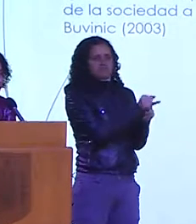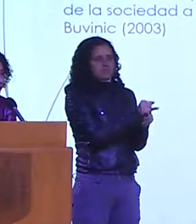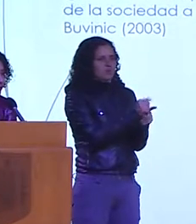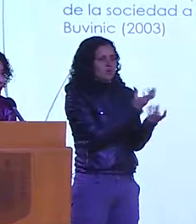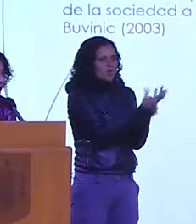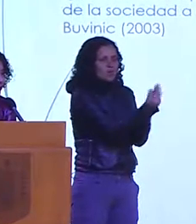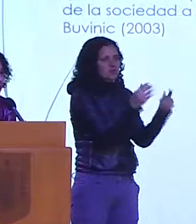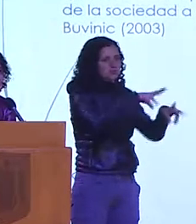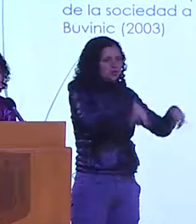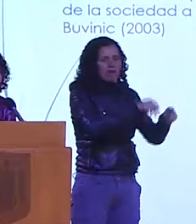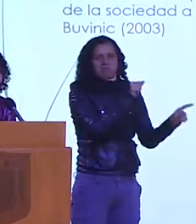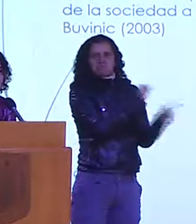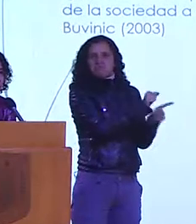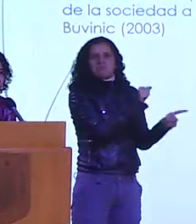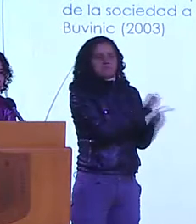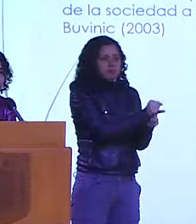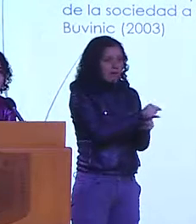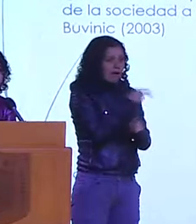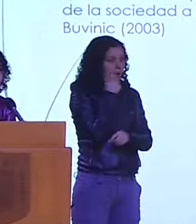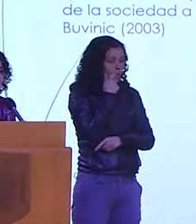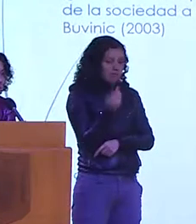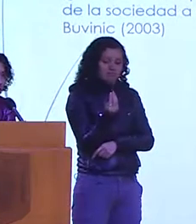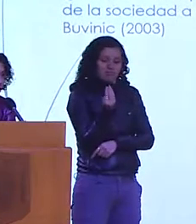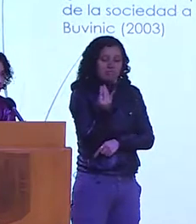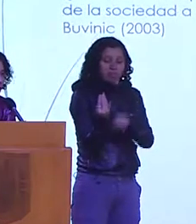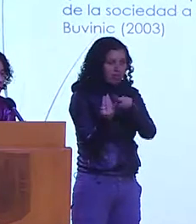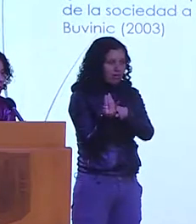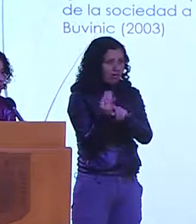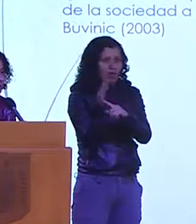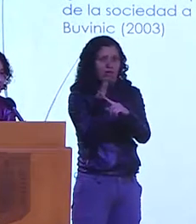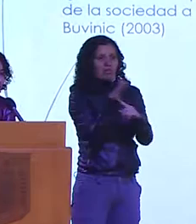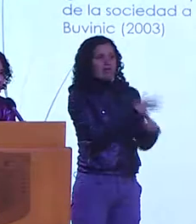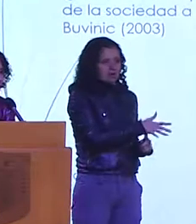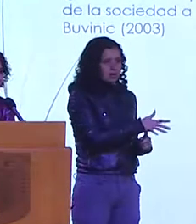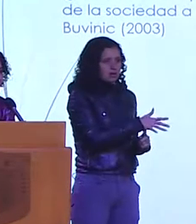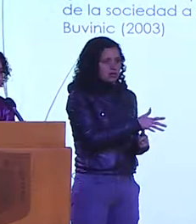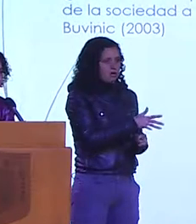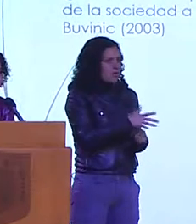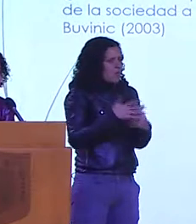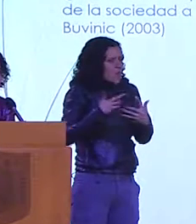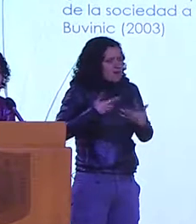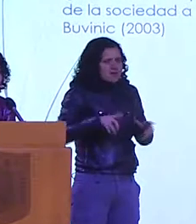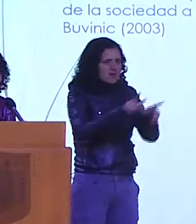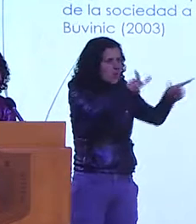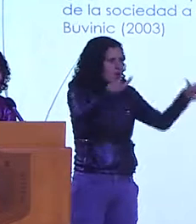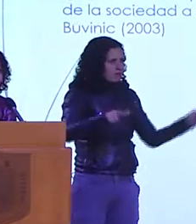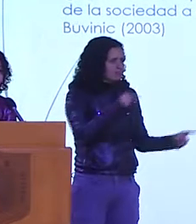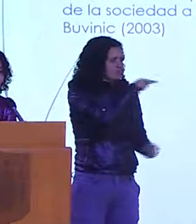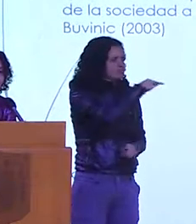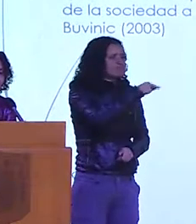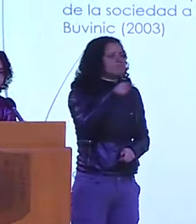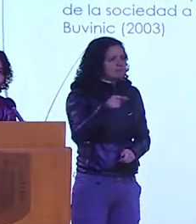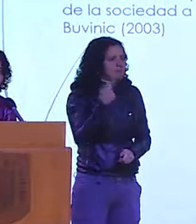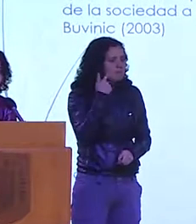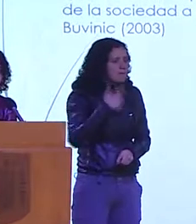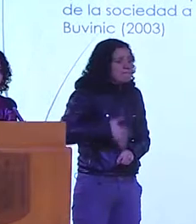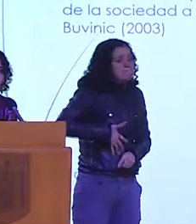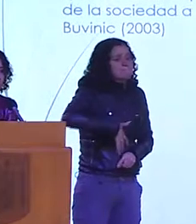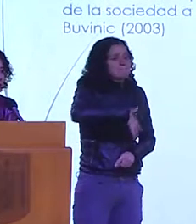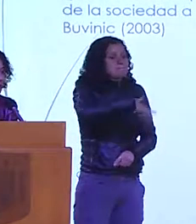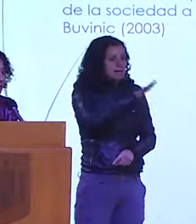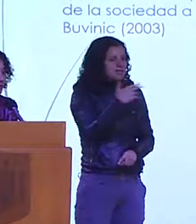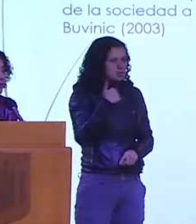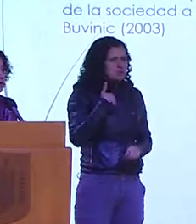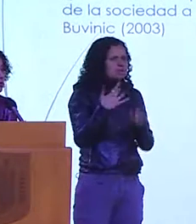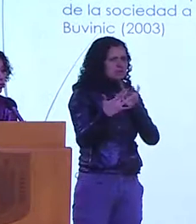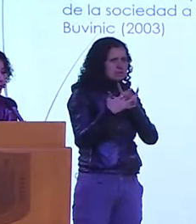a otros. Esa exclusión, esa marginación, puede darse en todos los terrenos. Donde más cercano la